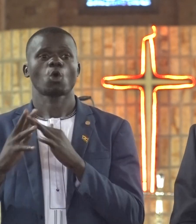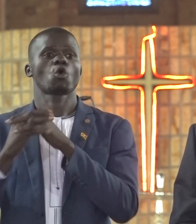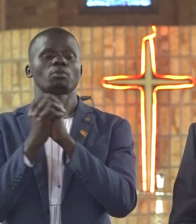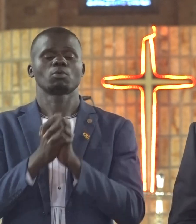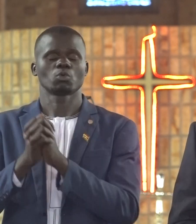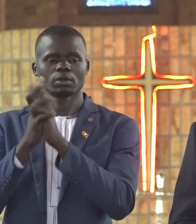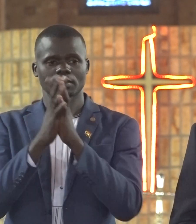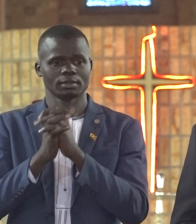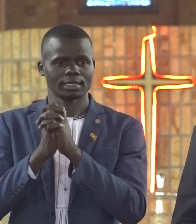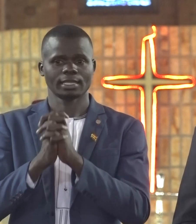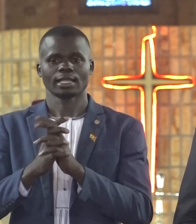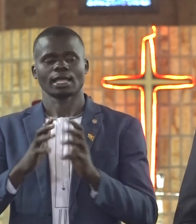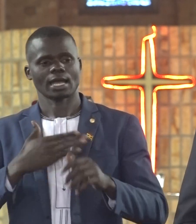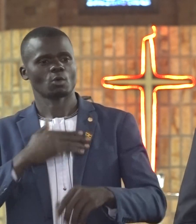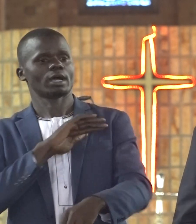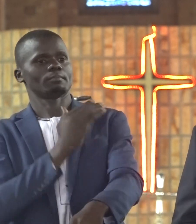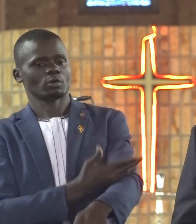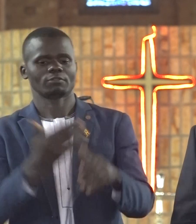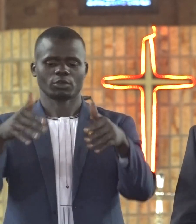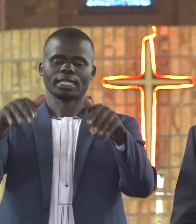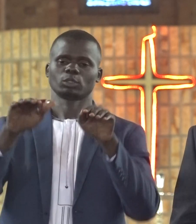bwaffe ge maanyi ga Nnamulondo.